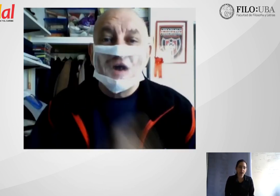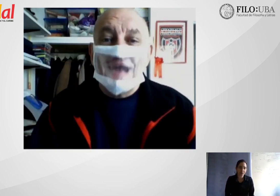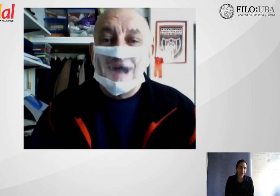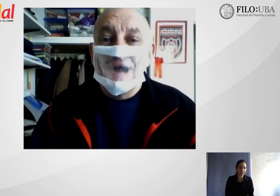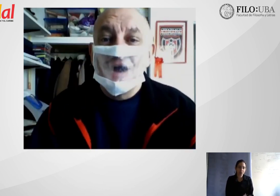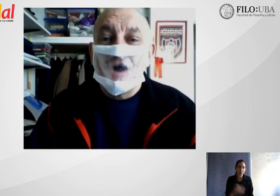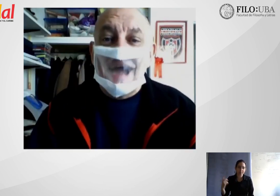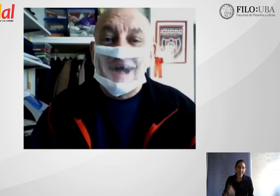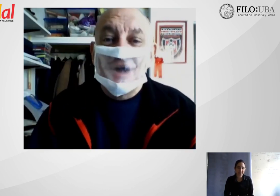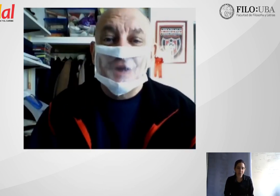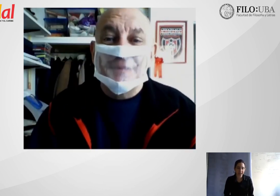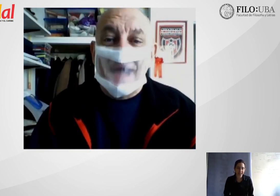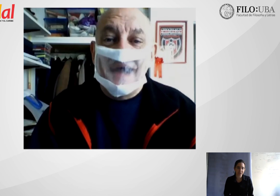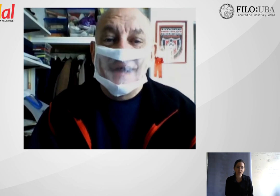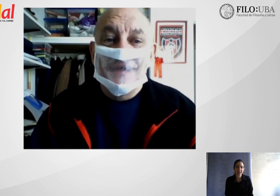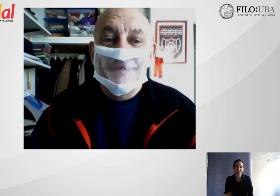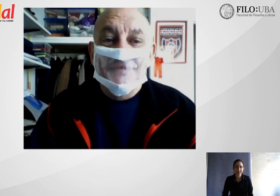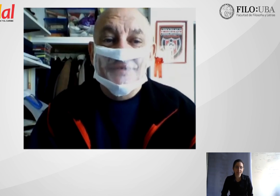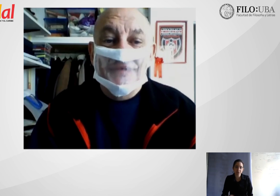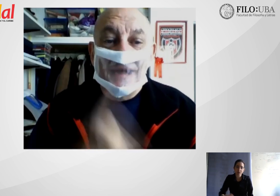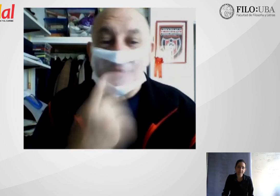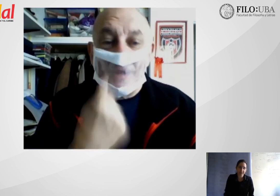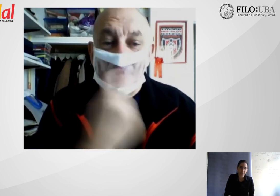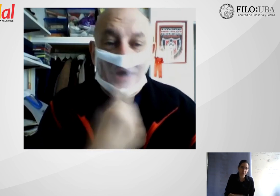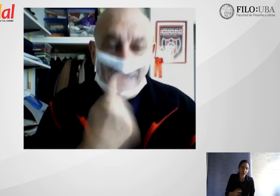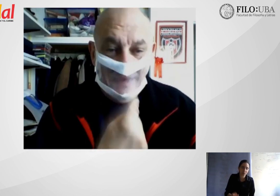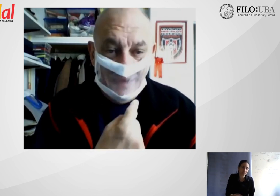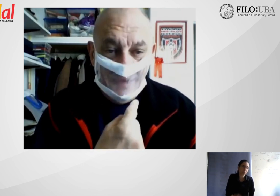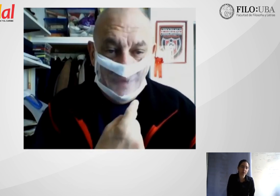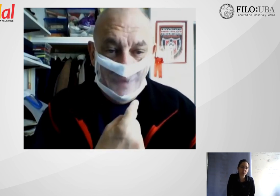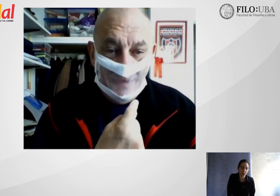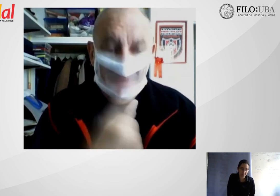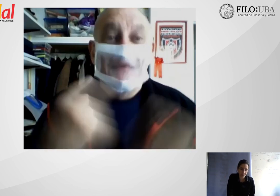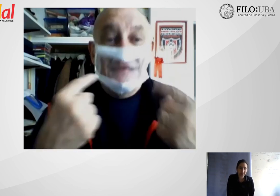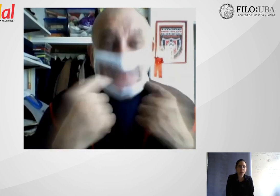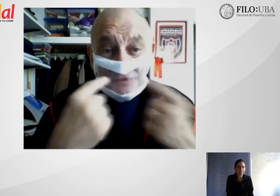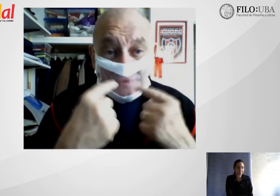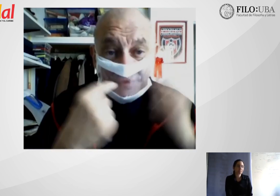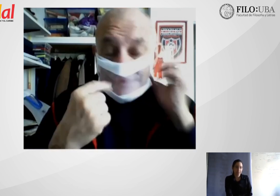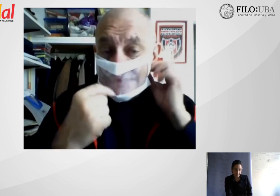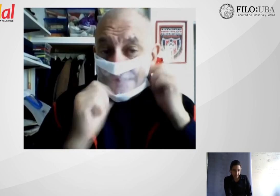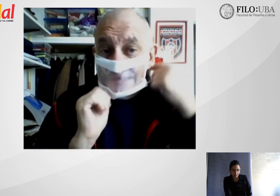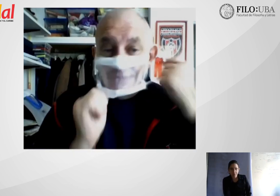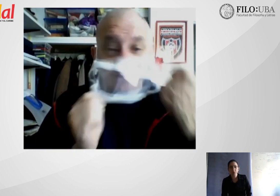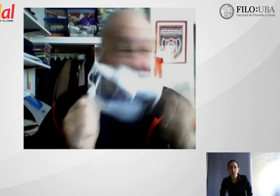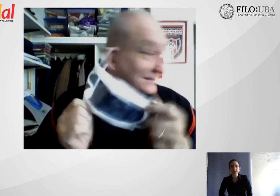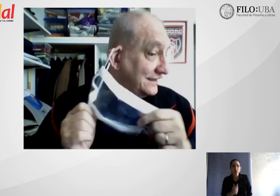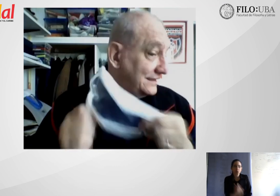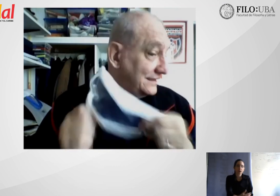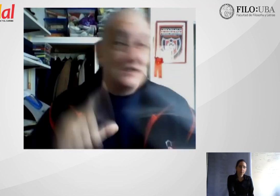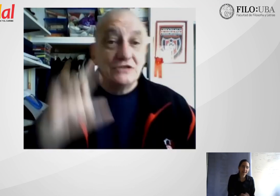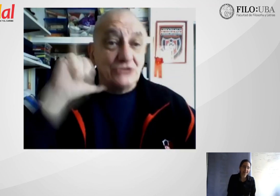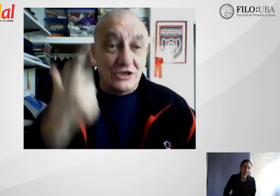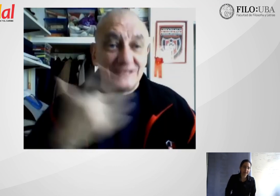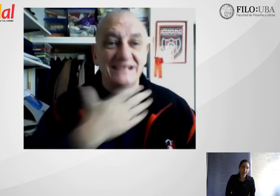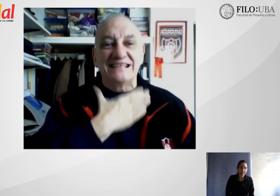ven los labios, tiene una parte transparente. Entonces él está diciendo ahora frases como la, ¿cómo estás moviendo los labios? Y sigue hablando Finucci.